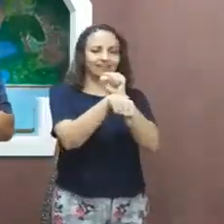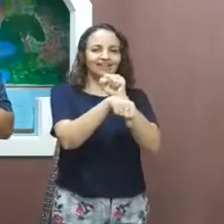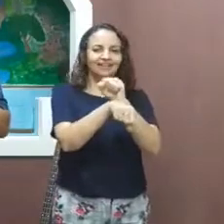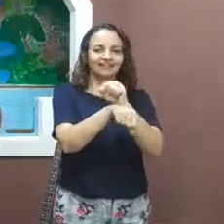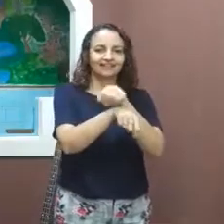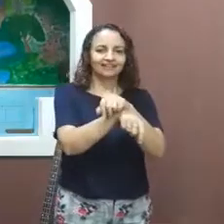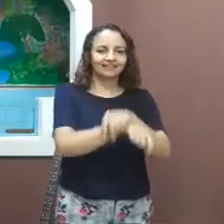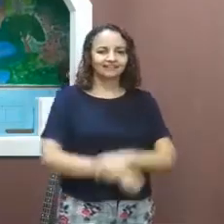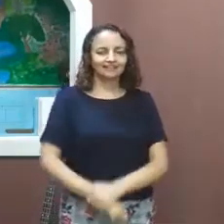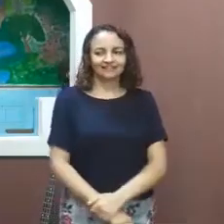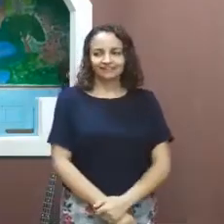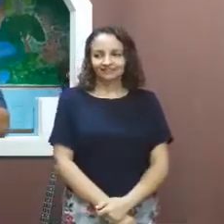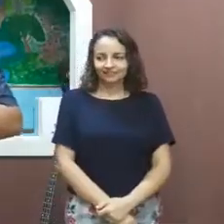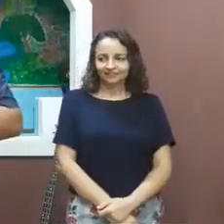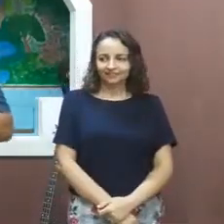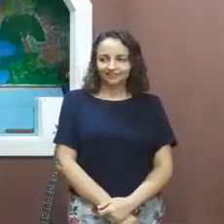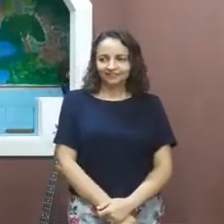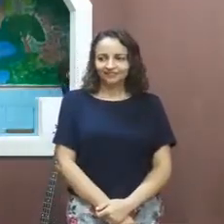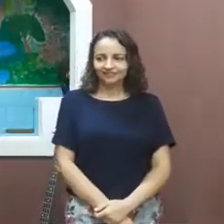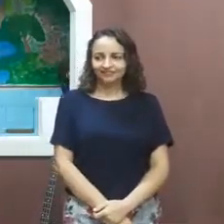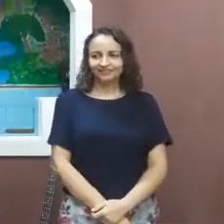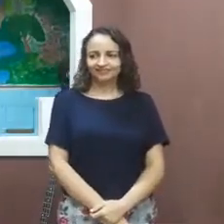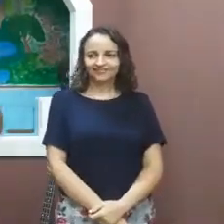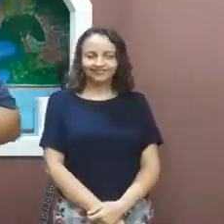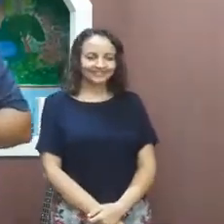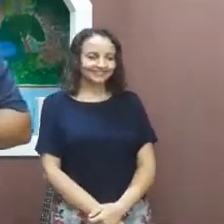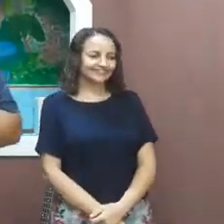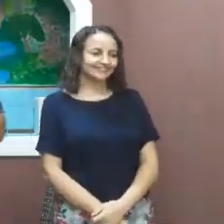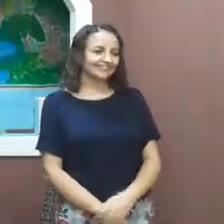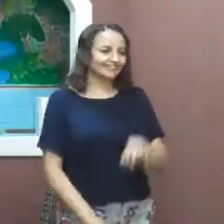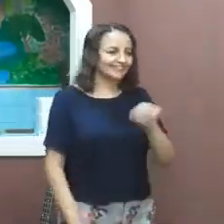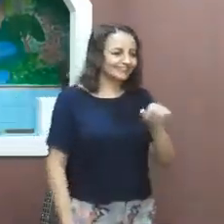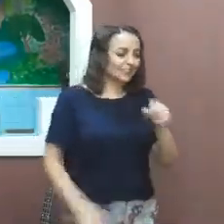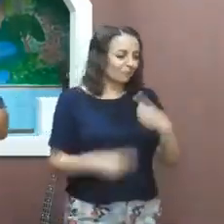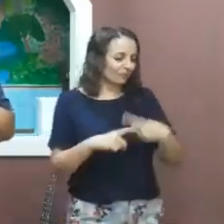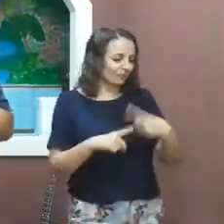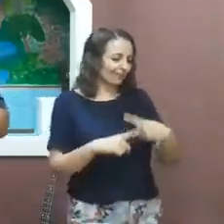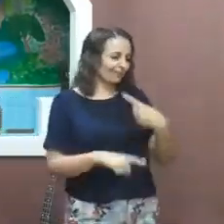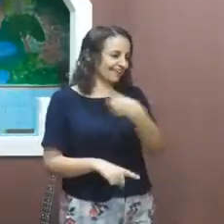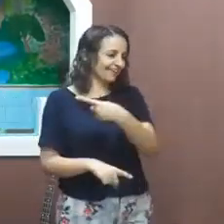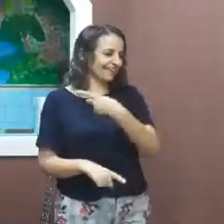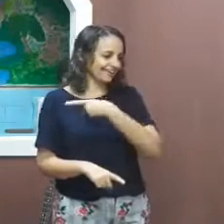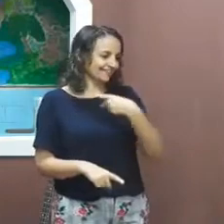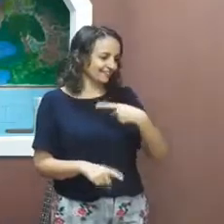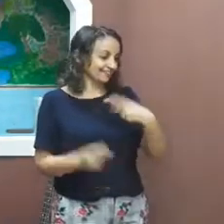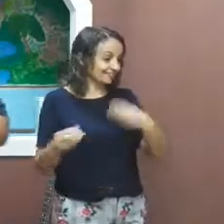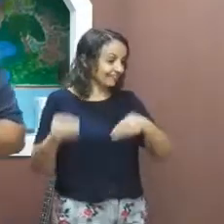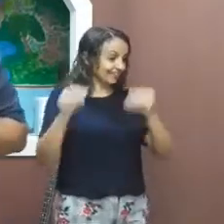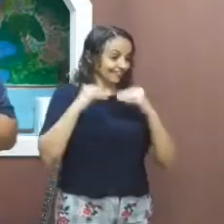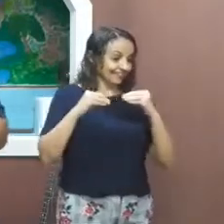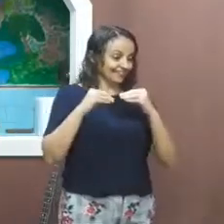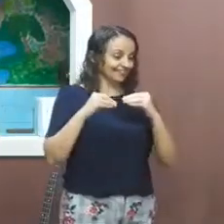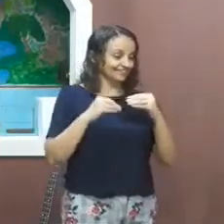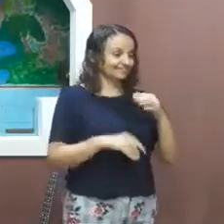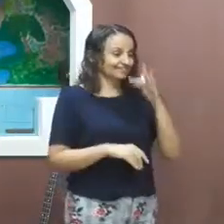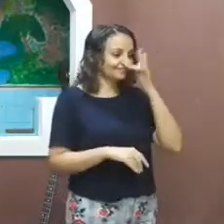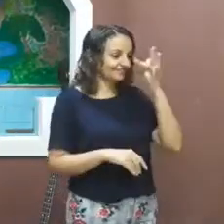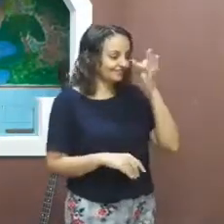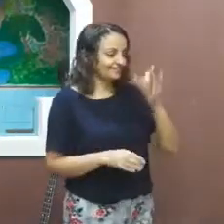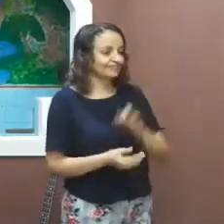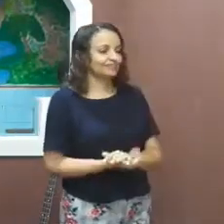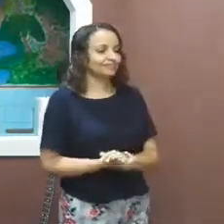Tá bom? É por isso que eu estou falando, né, Nego? Fiz a minha lição, né? Para acabar e inspirar você, né?